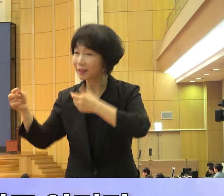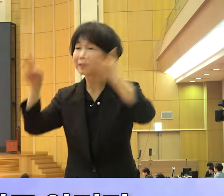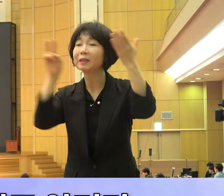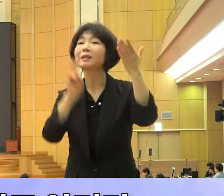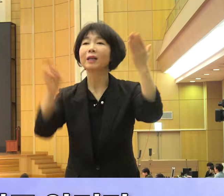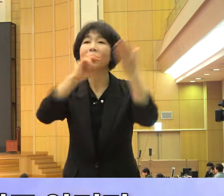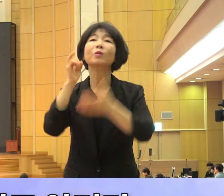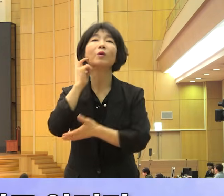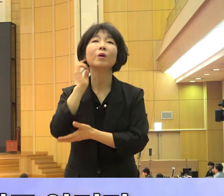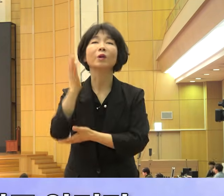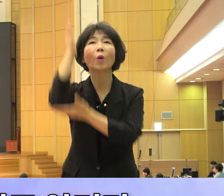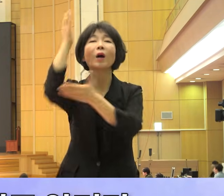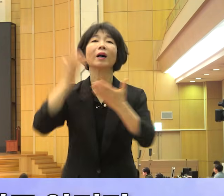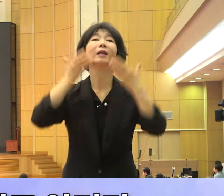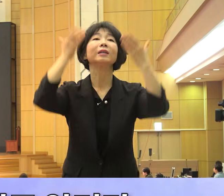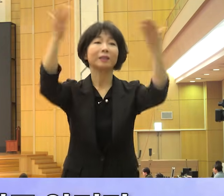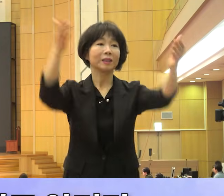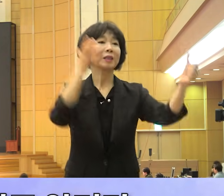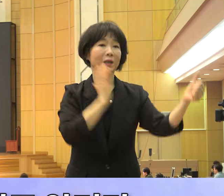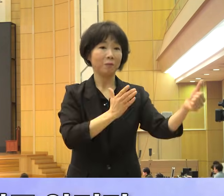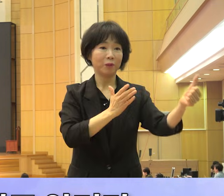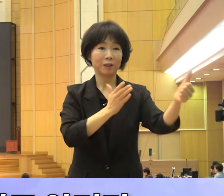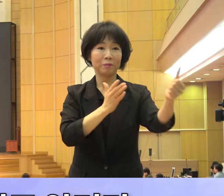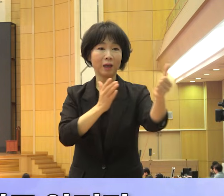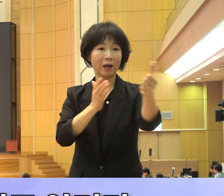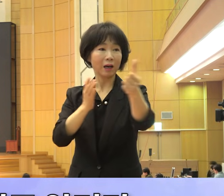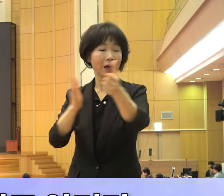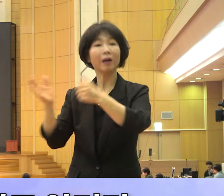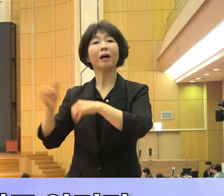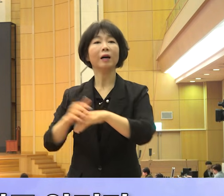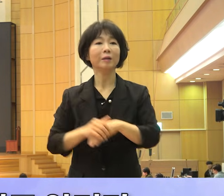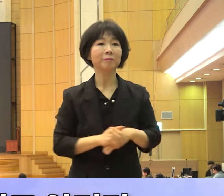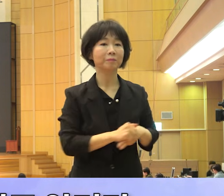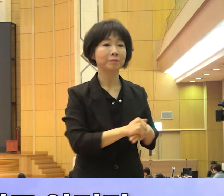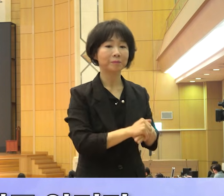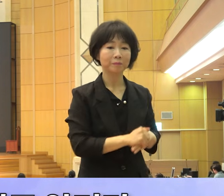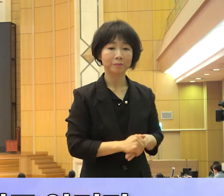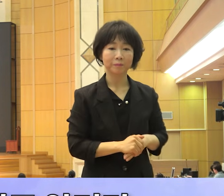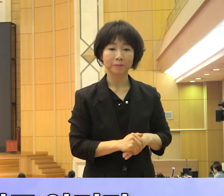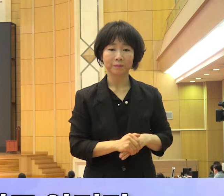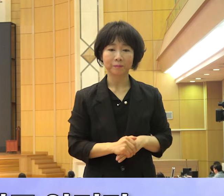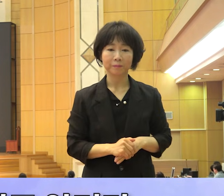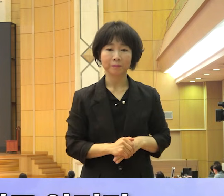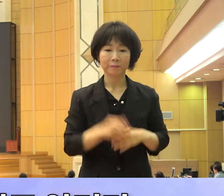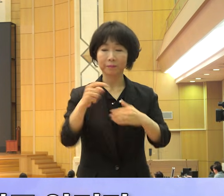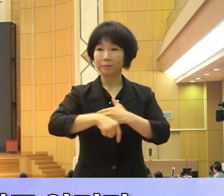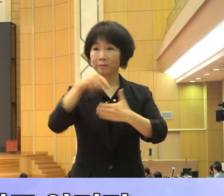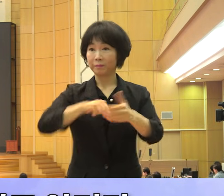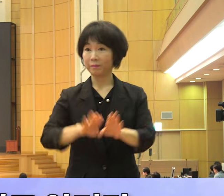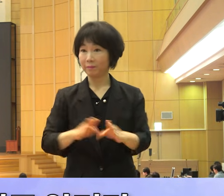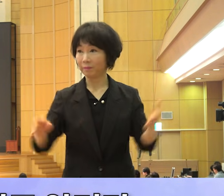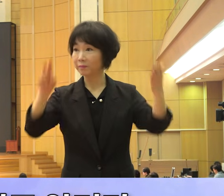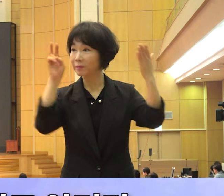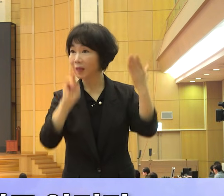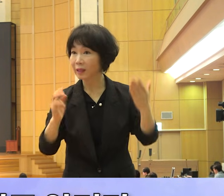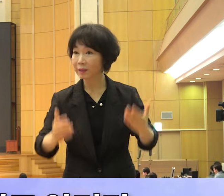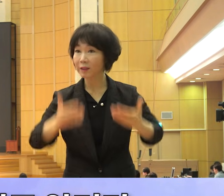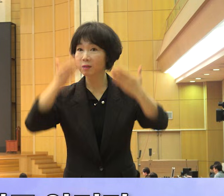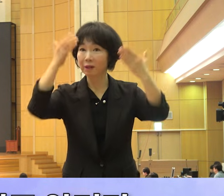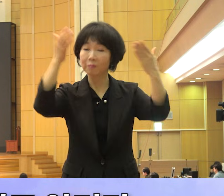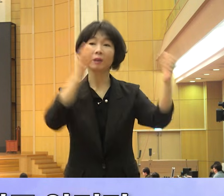할렐루야. 언제나 우리를 좋은 곳으로 세워주시는 선한 목자 되시는 우리 주님을 다 함께 기쁜 마음으로 찬양하며